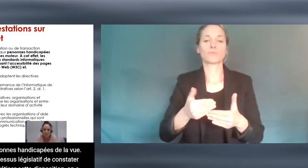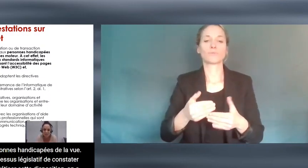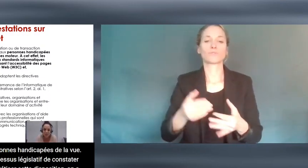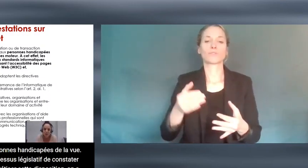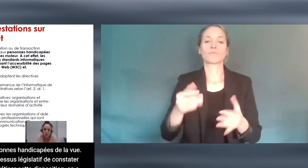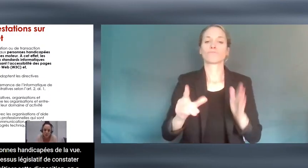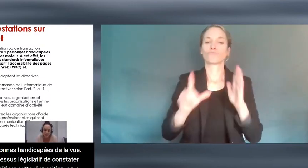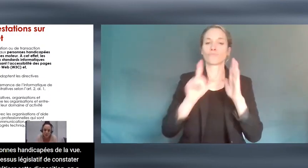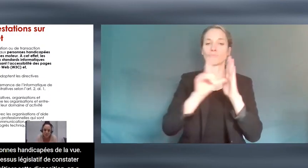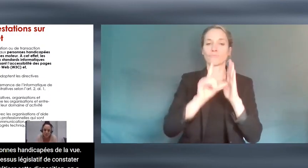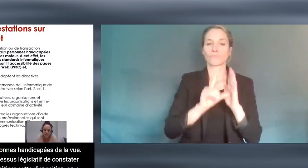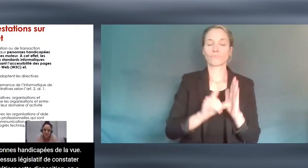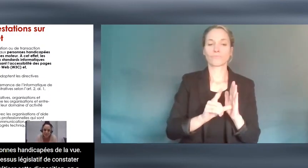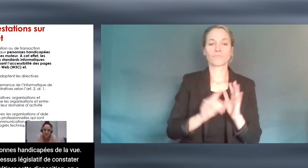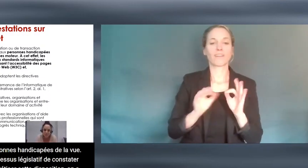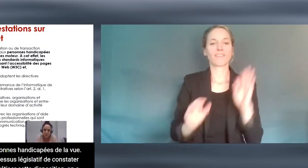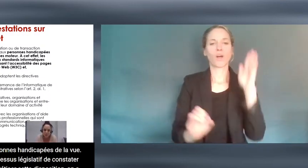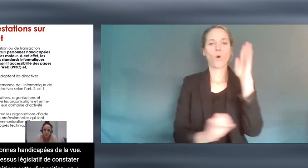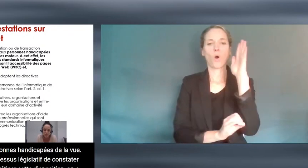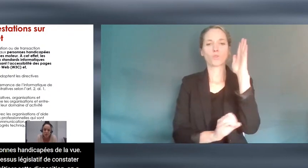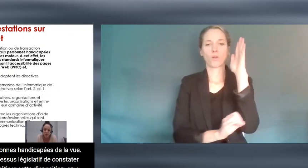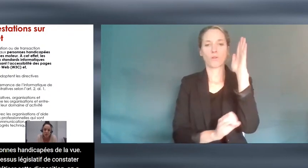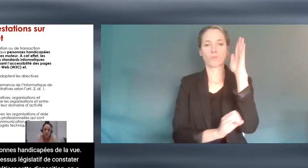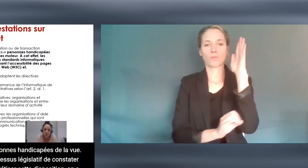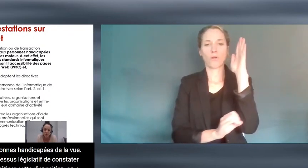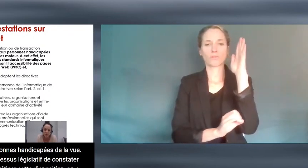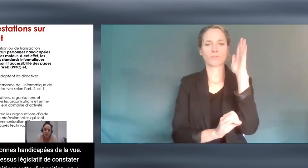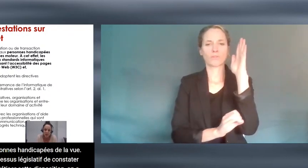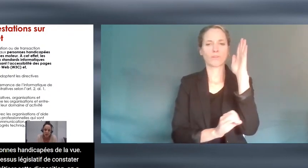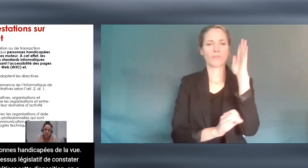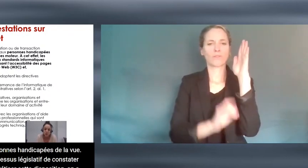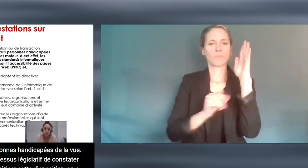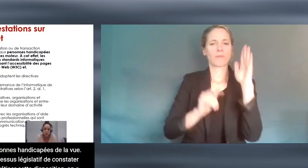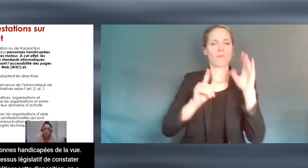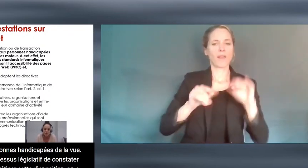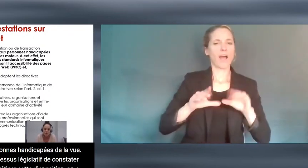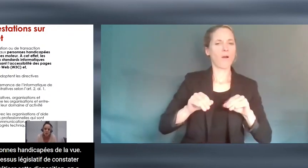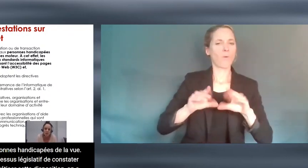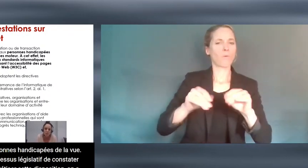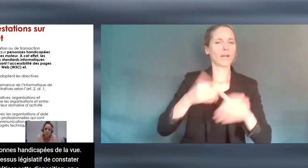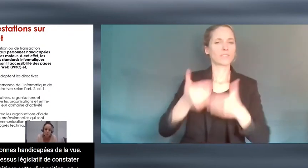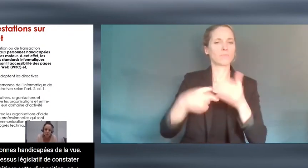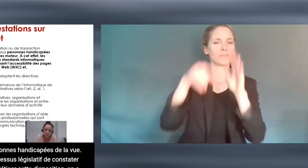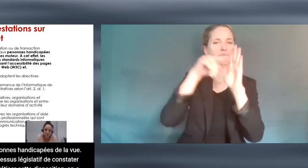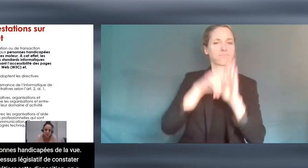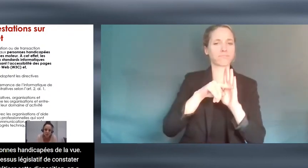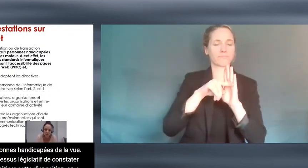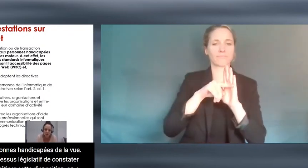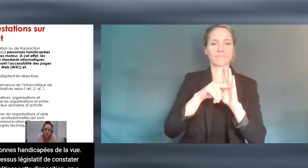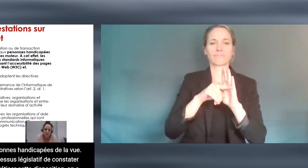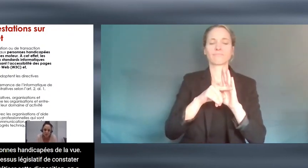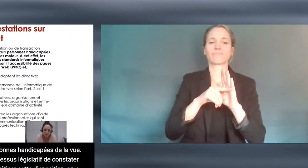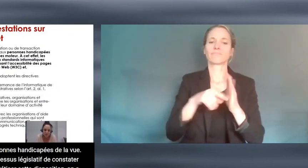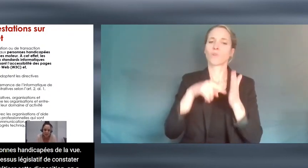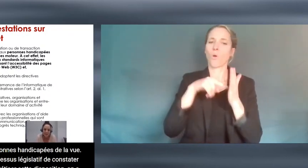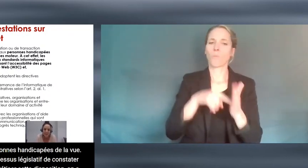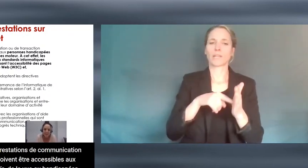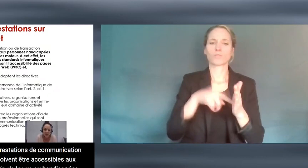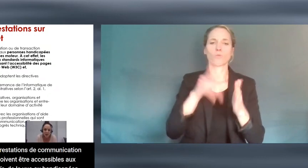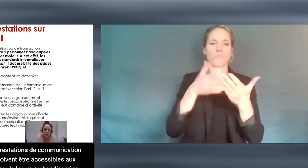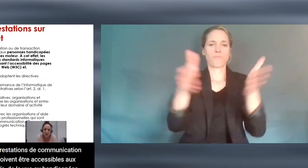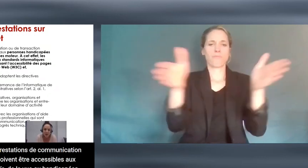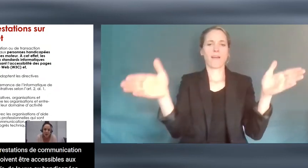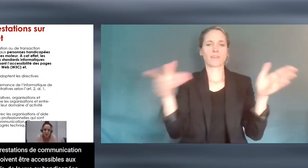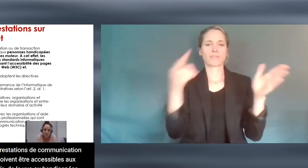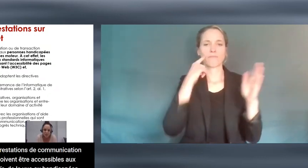qui est censée concrétiser cette disposition, on a tout d'un coup l'obligation qui est plus étendue. Vous voyez à